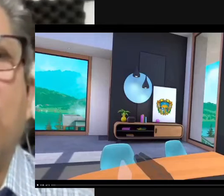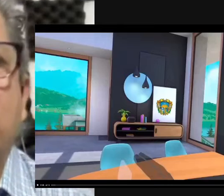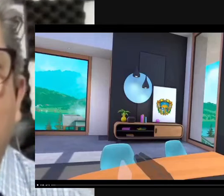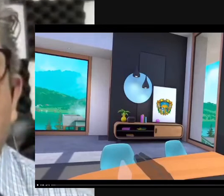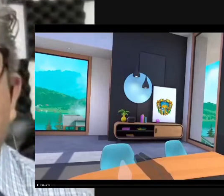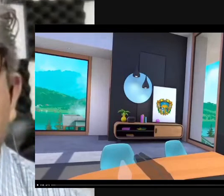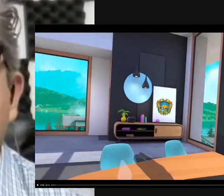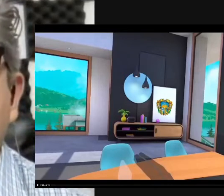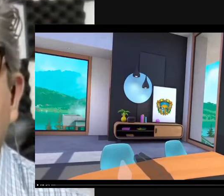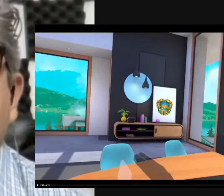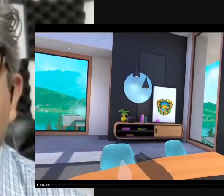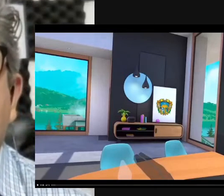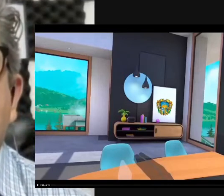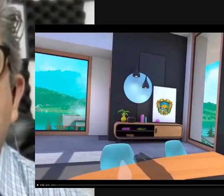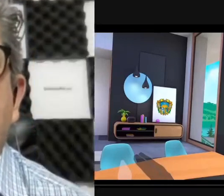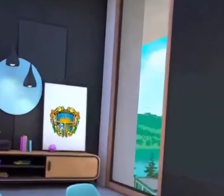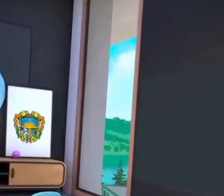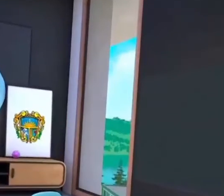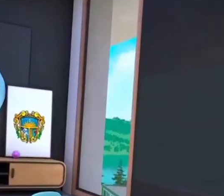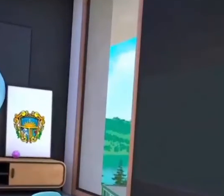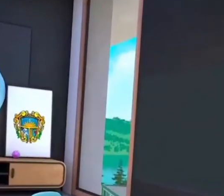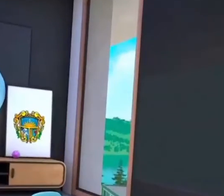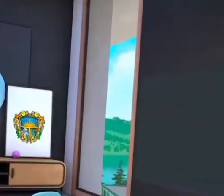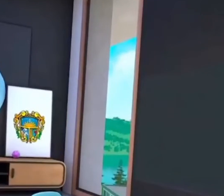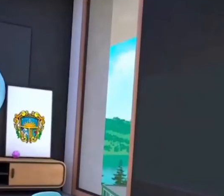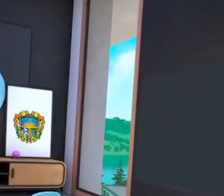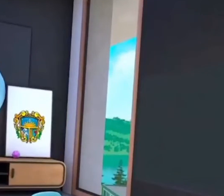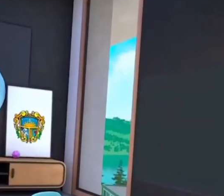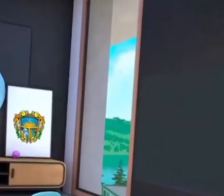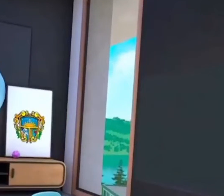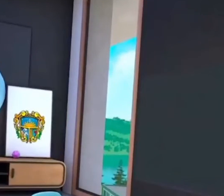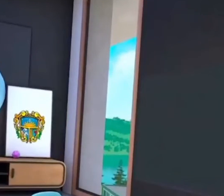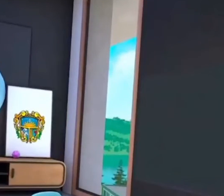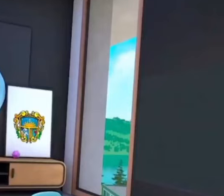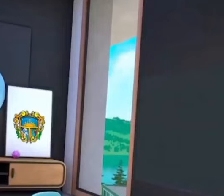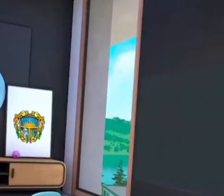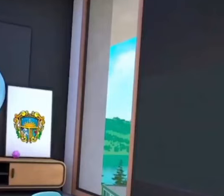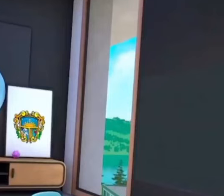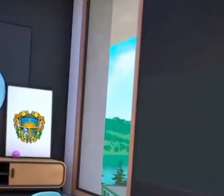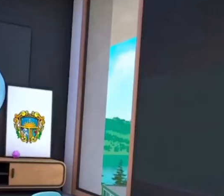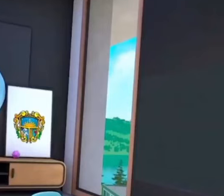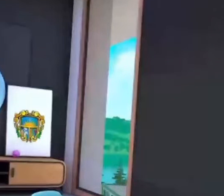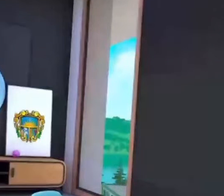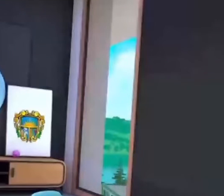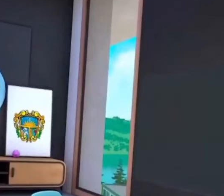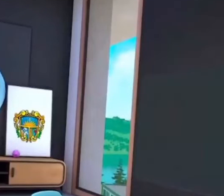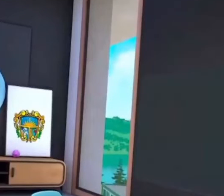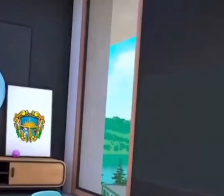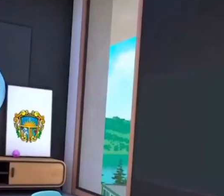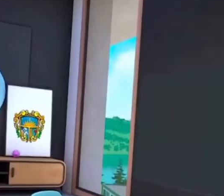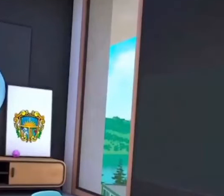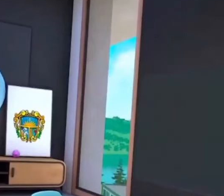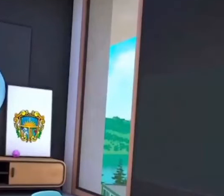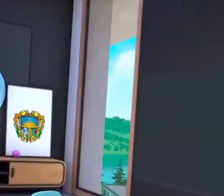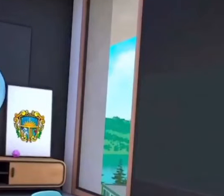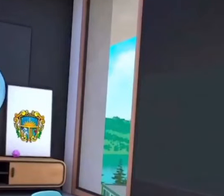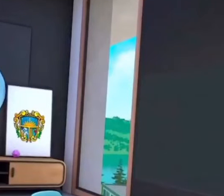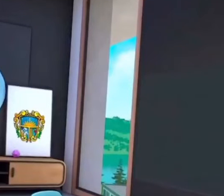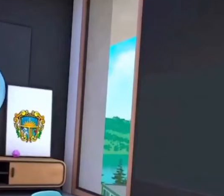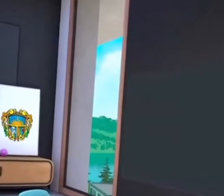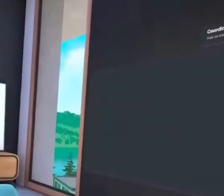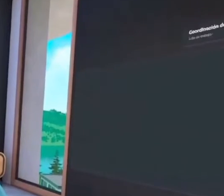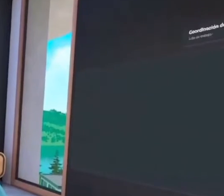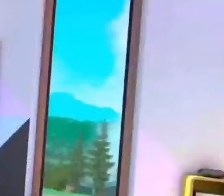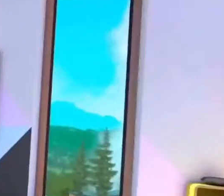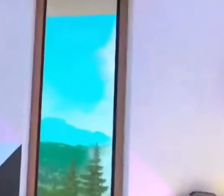quiero compartirlo con ustedes este video del municipio, porque dije, mira, bien, bien